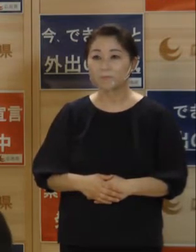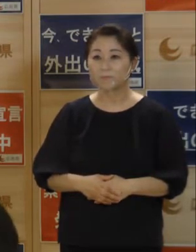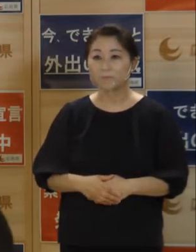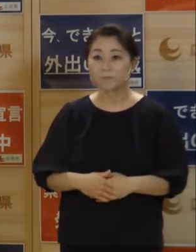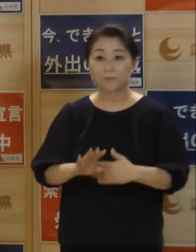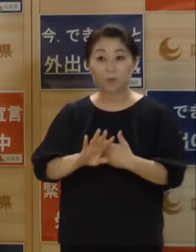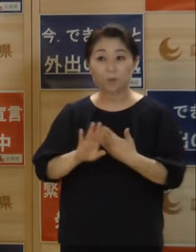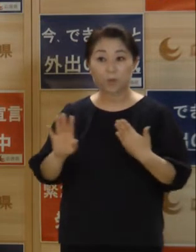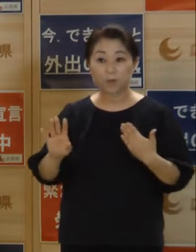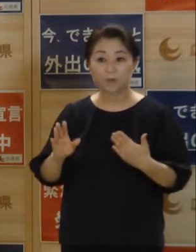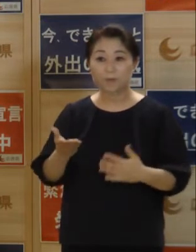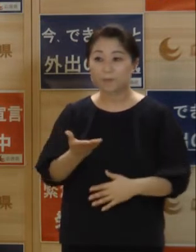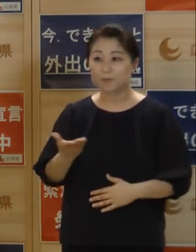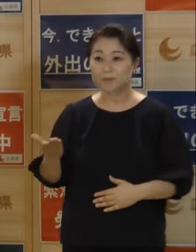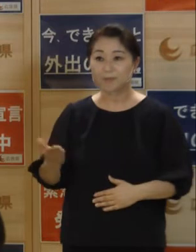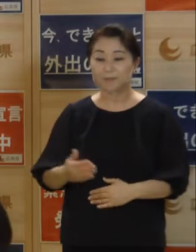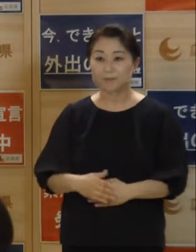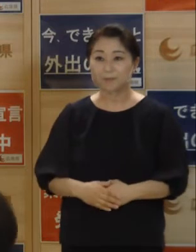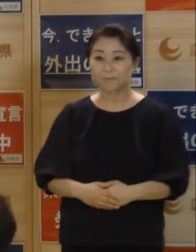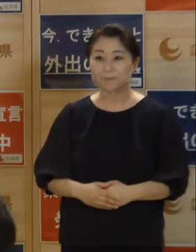お答えよろしいですか。